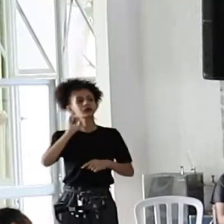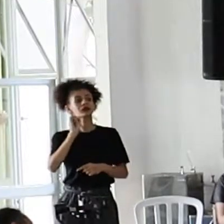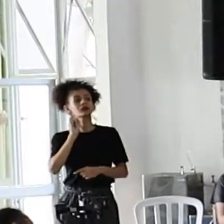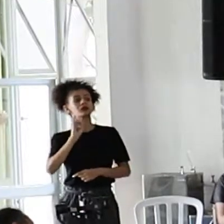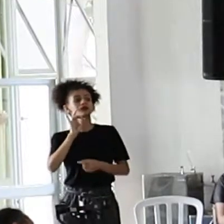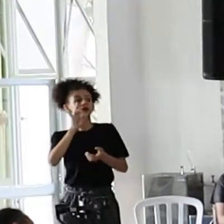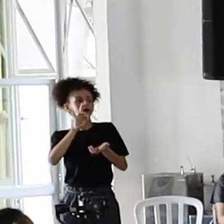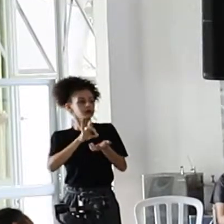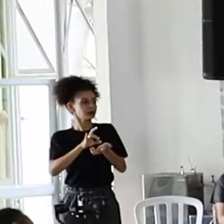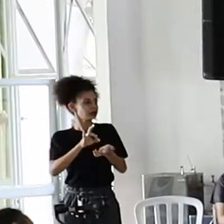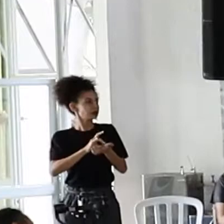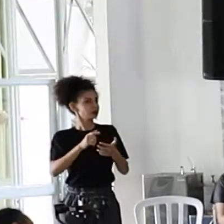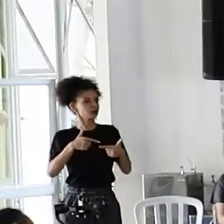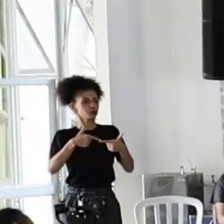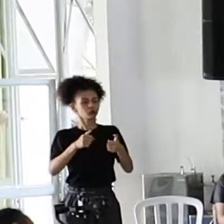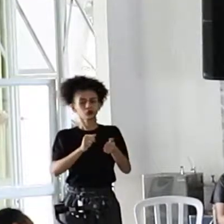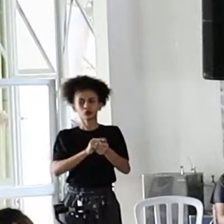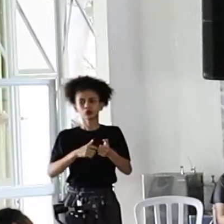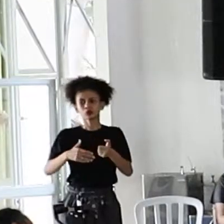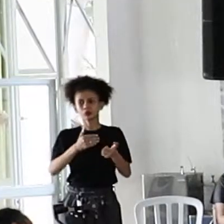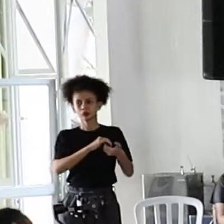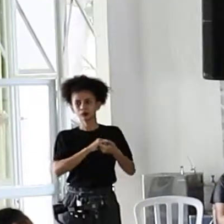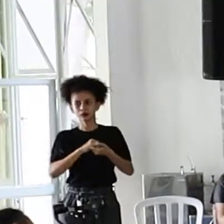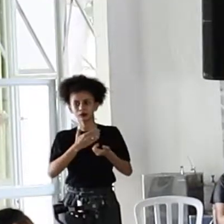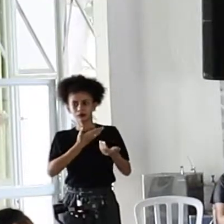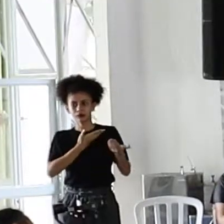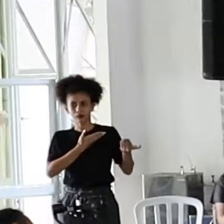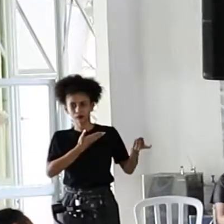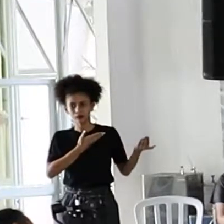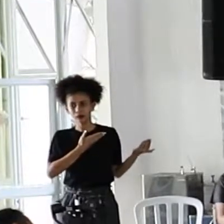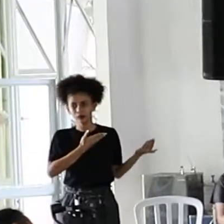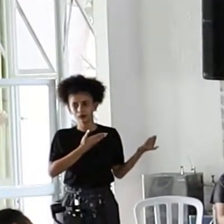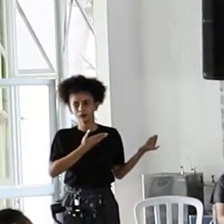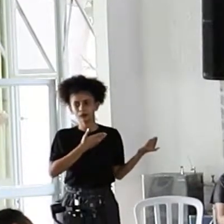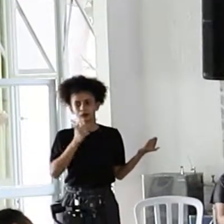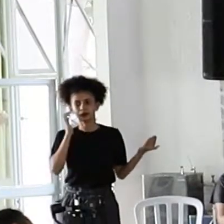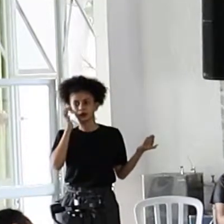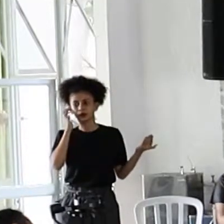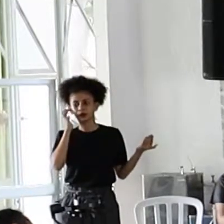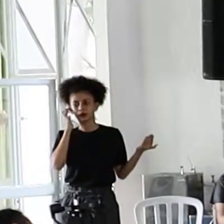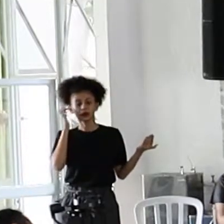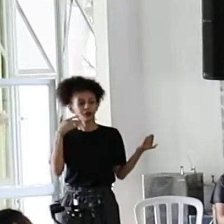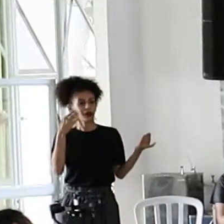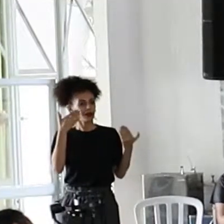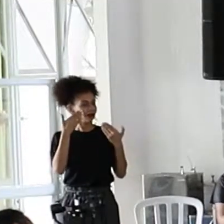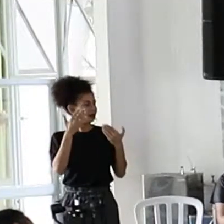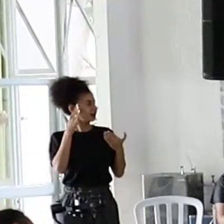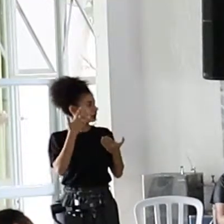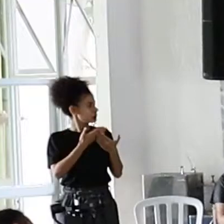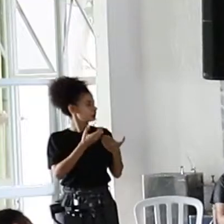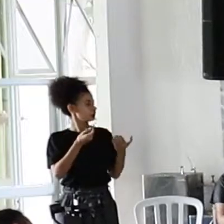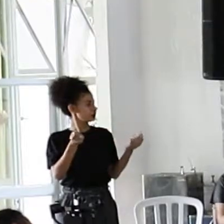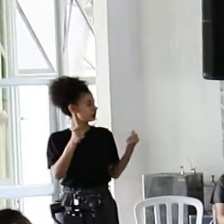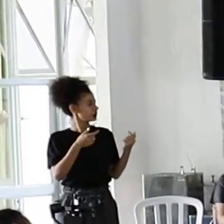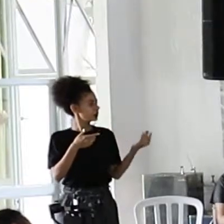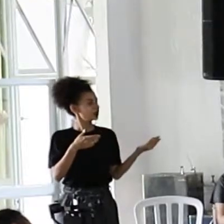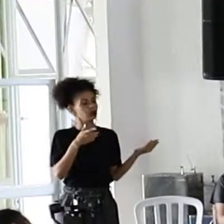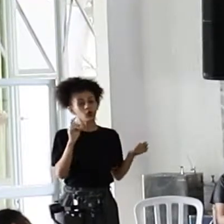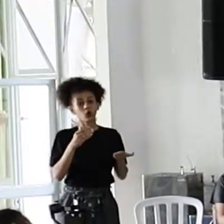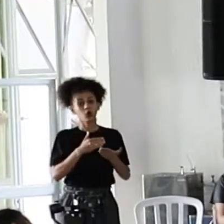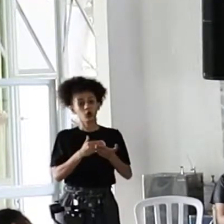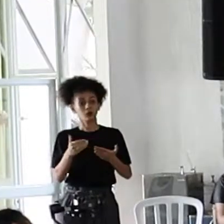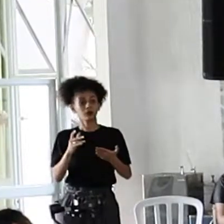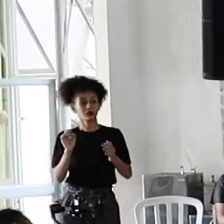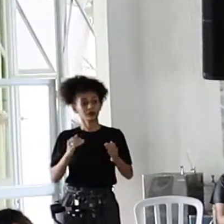realmente vem aí o engajamento de tantos parceiros né e a gente quer agradecer e acredita muito que isso é só o começo